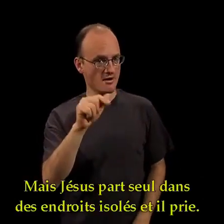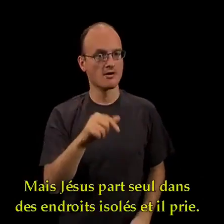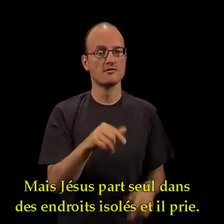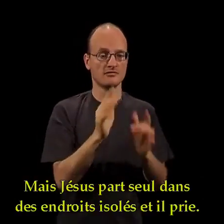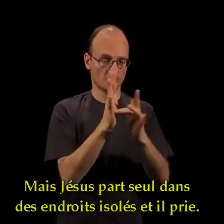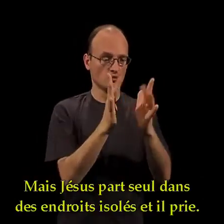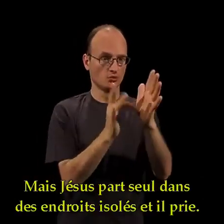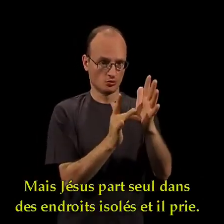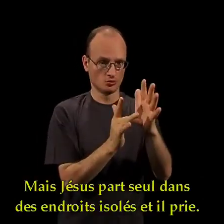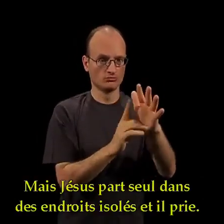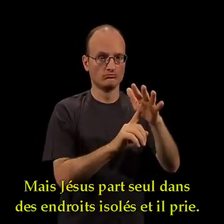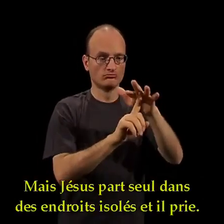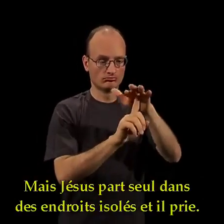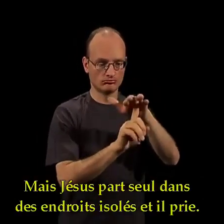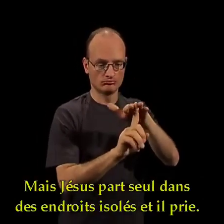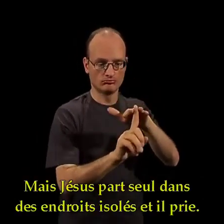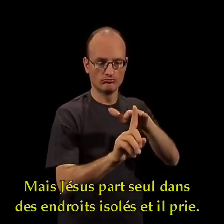Mais Jésus part seul dans les endroits isolés